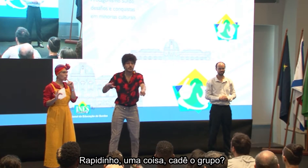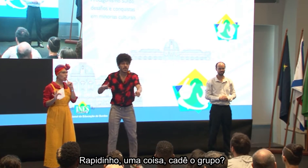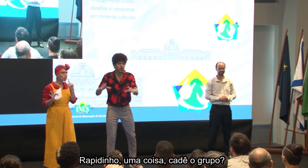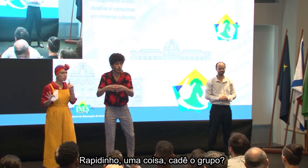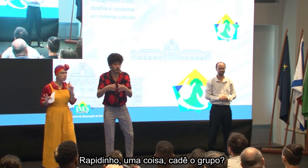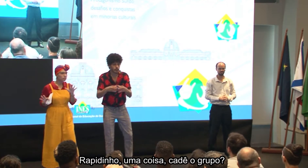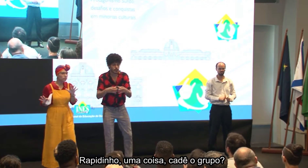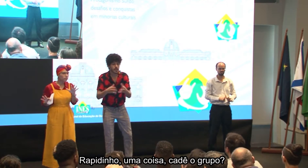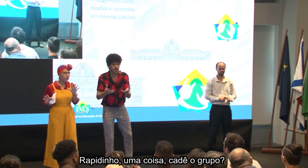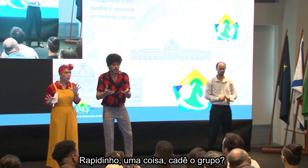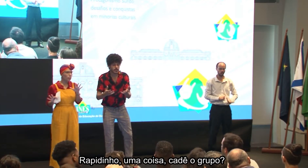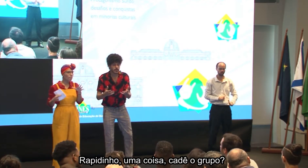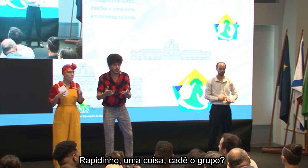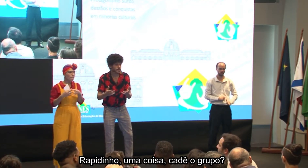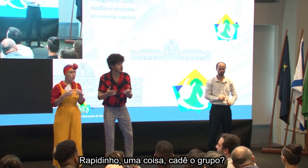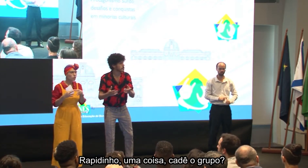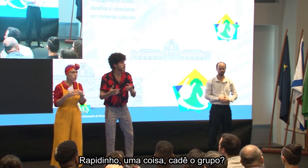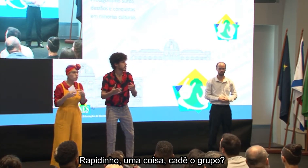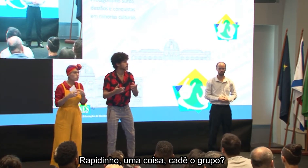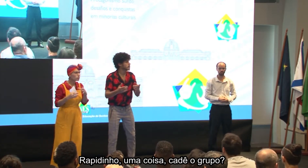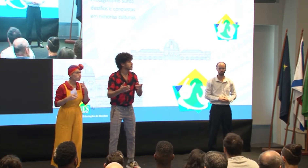Ah, rapidinho, uma coisa, cadê o grupo?